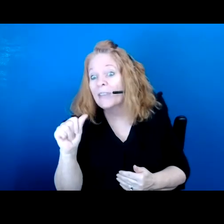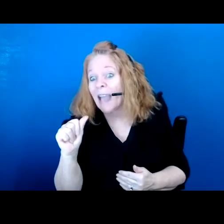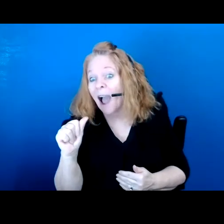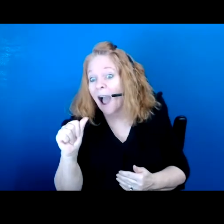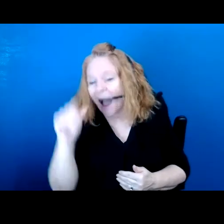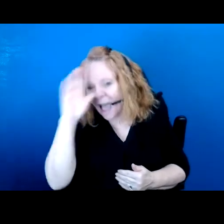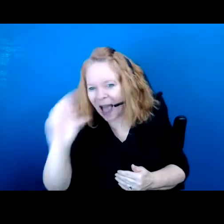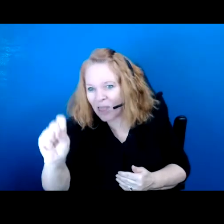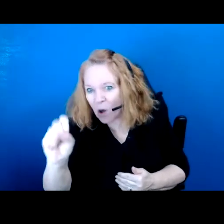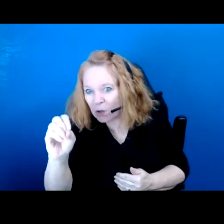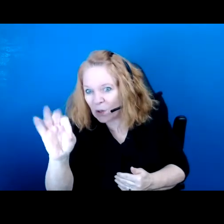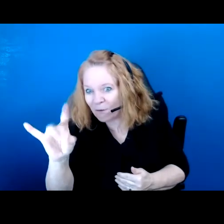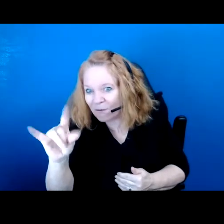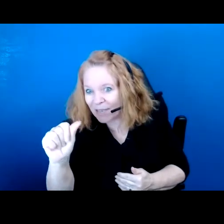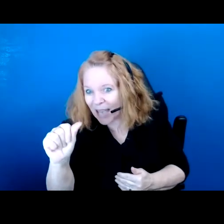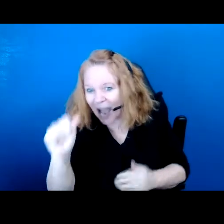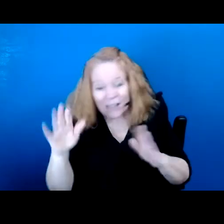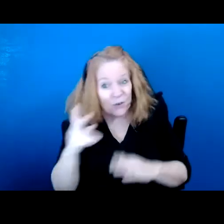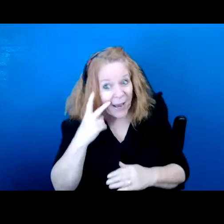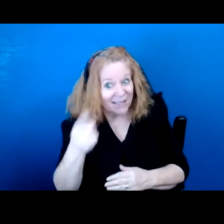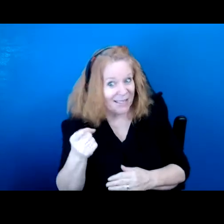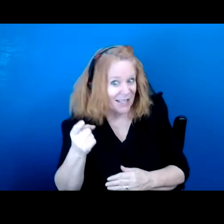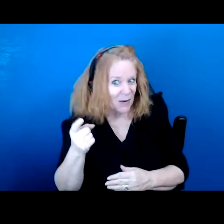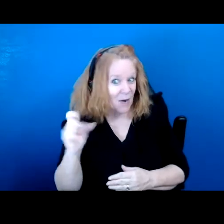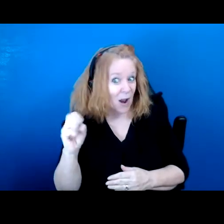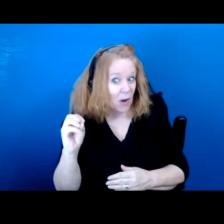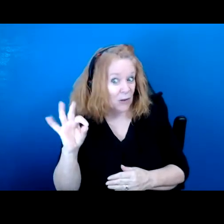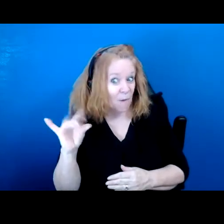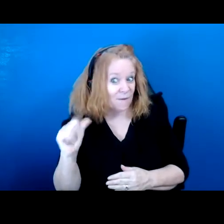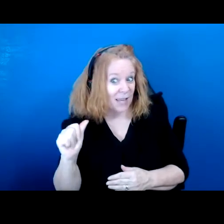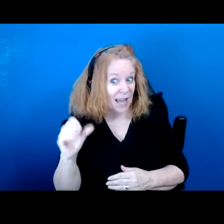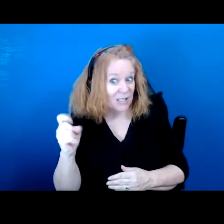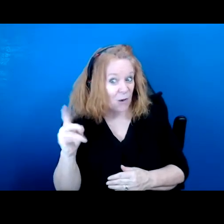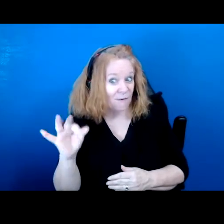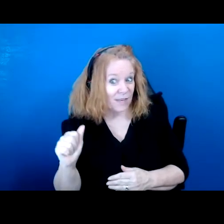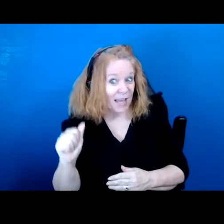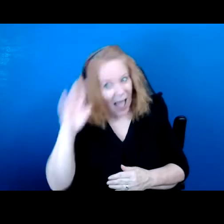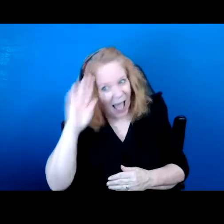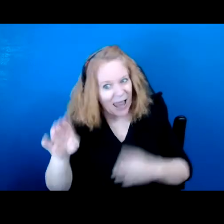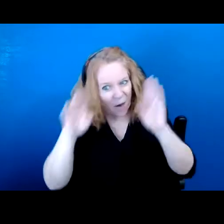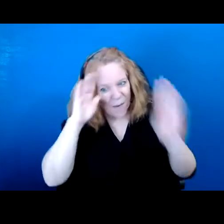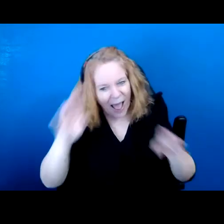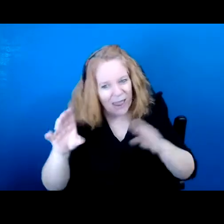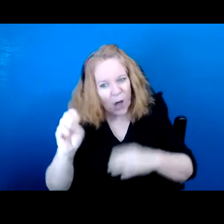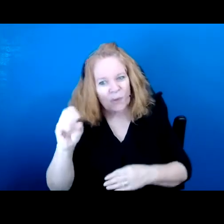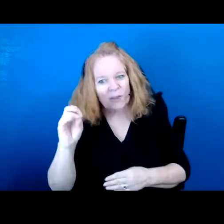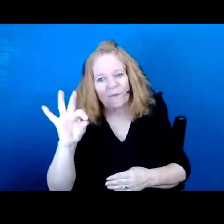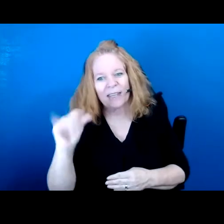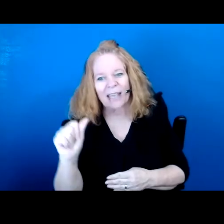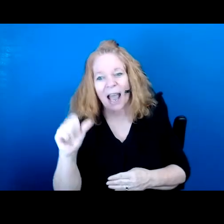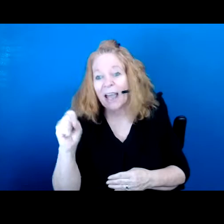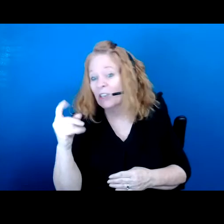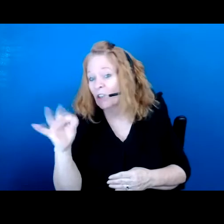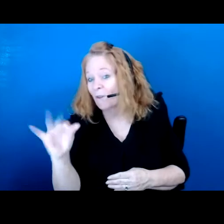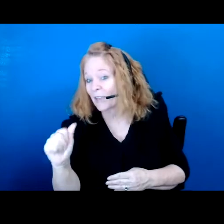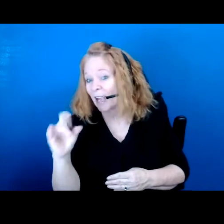sofía hola sofia qué maravilloso verte hoy sofía sofía díaz hola hola hola sofia